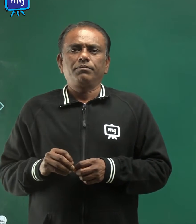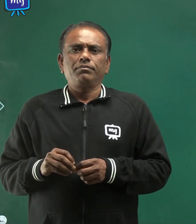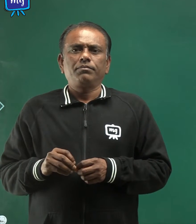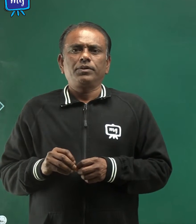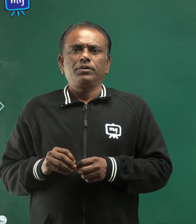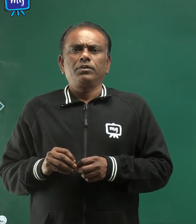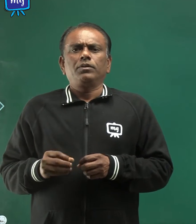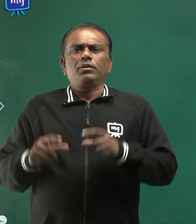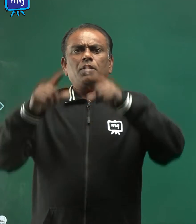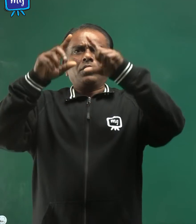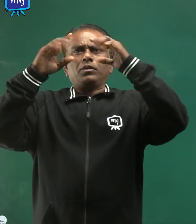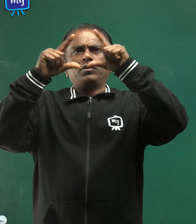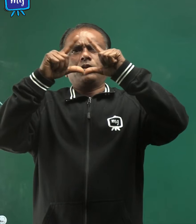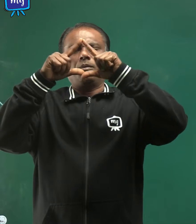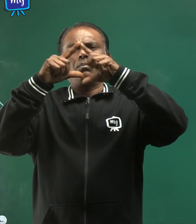प्रायोगिक ज्यामिति